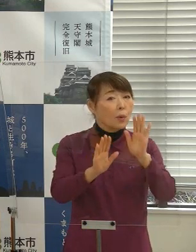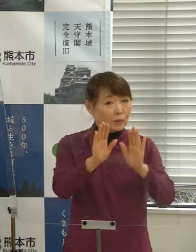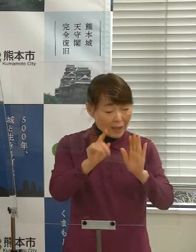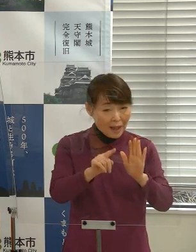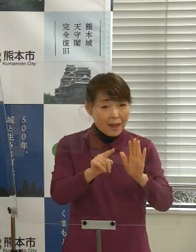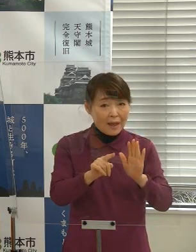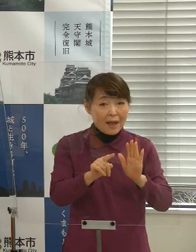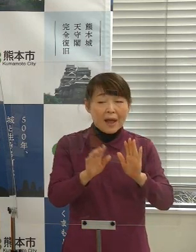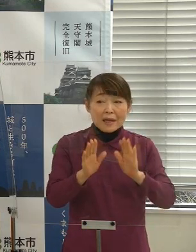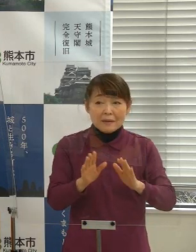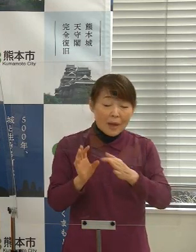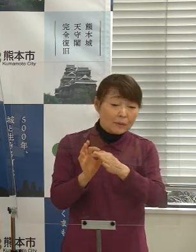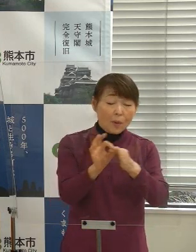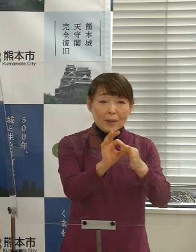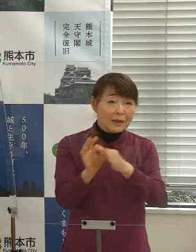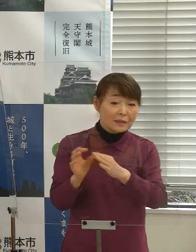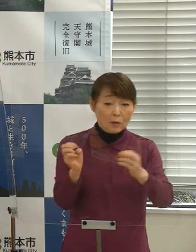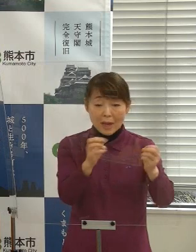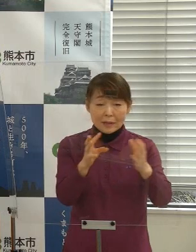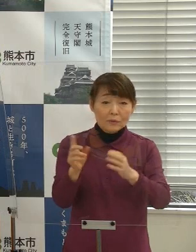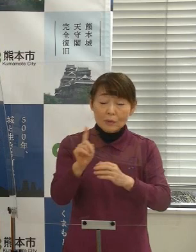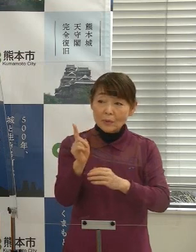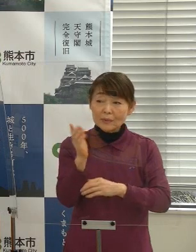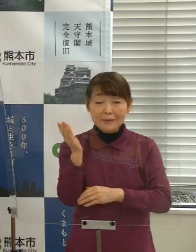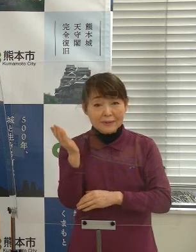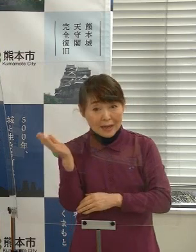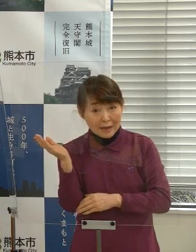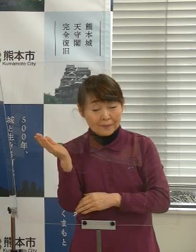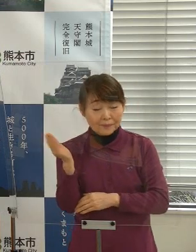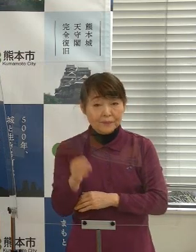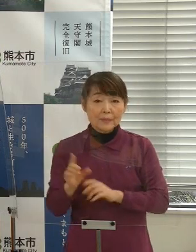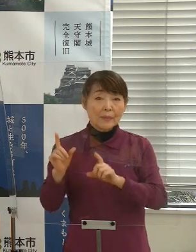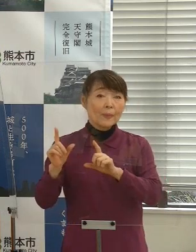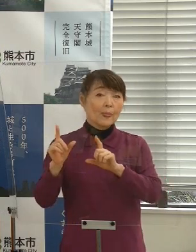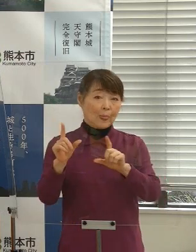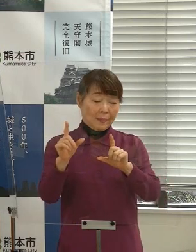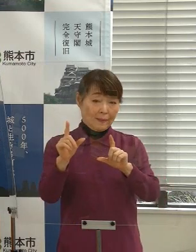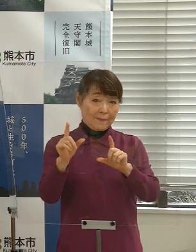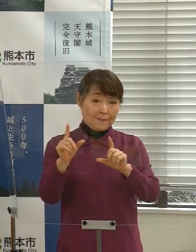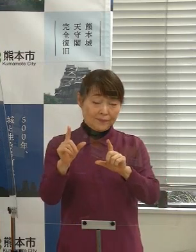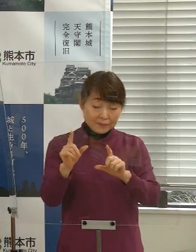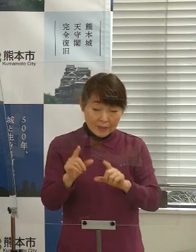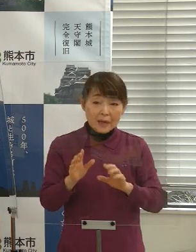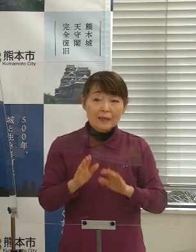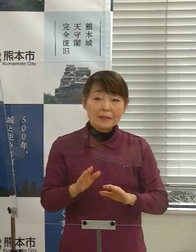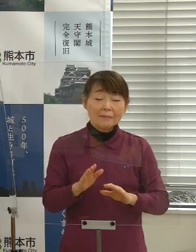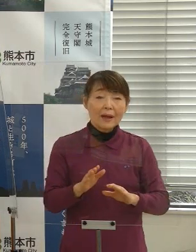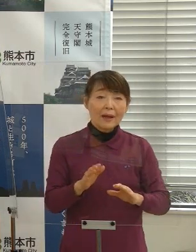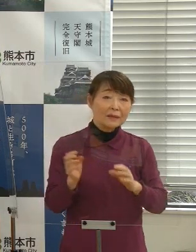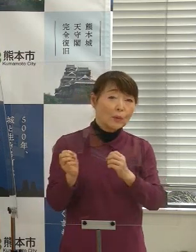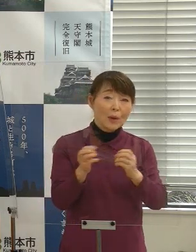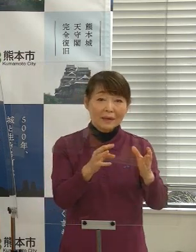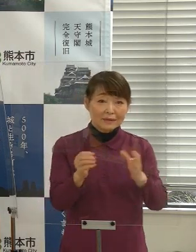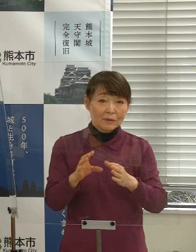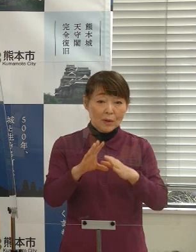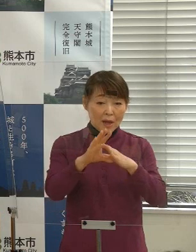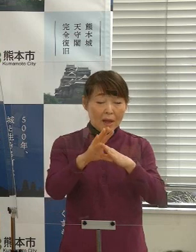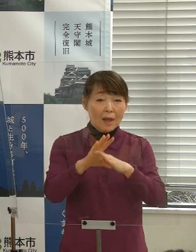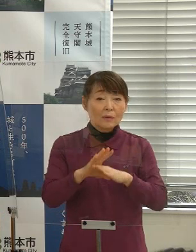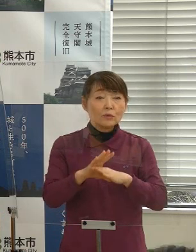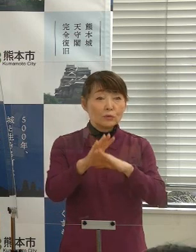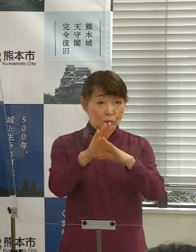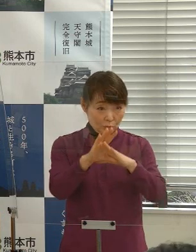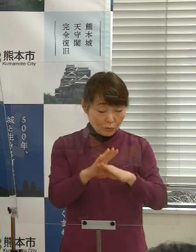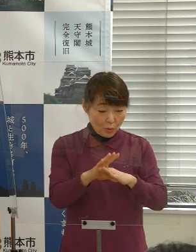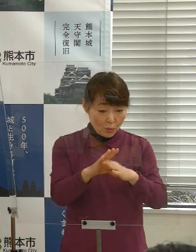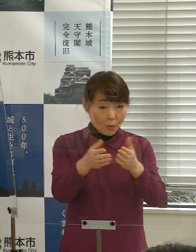やり取りをされているか教えてください。はい、 まずやり取りについて文書を慈恵病院の方からいただきました。